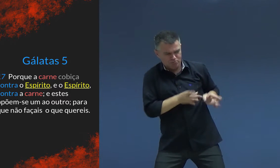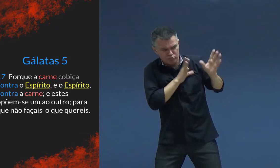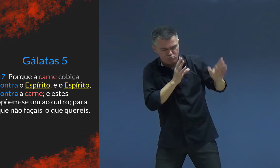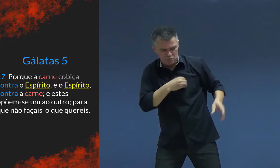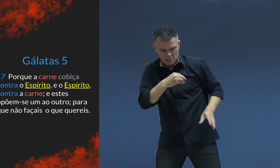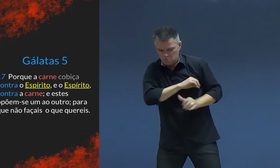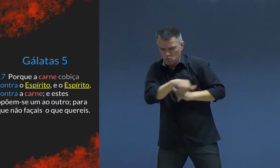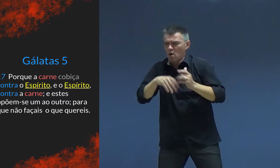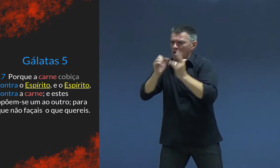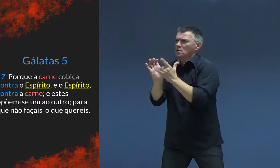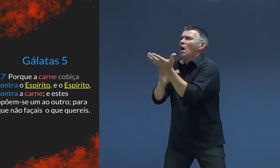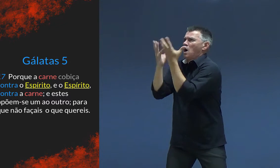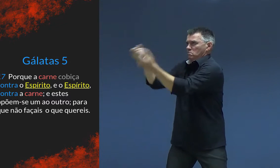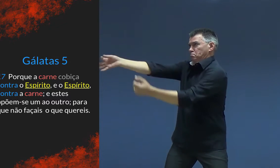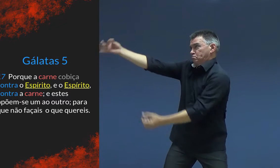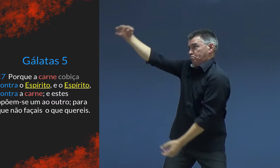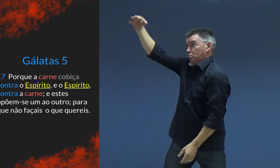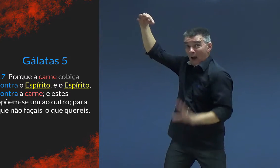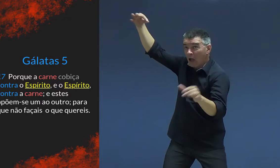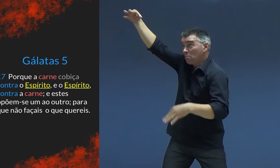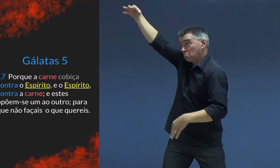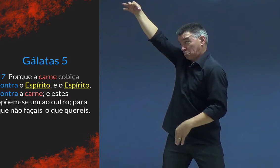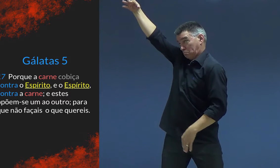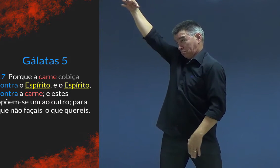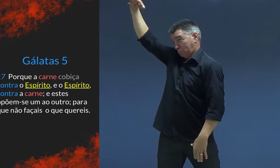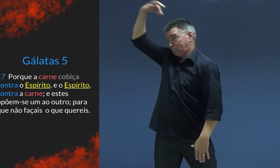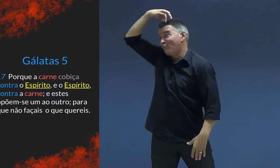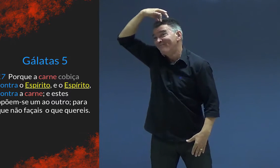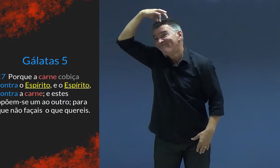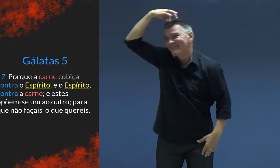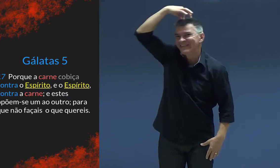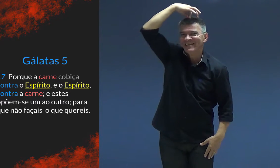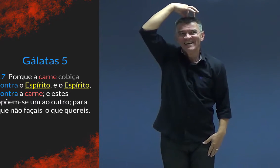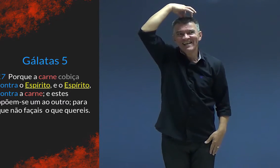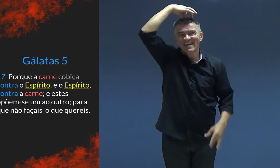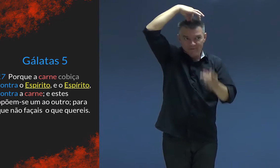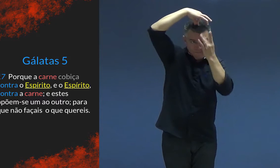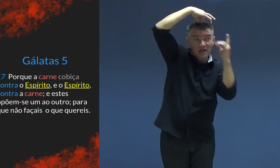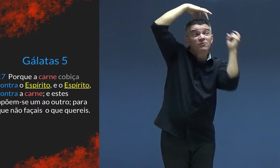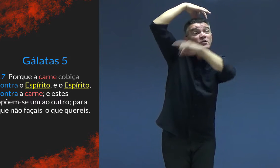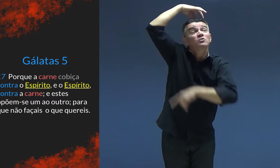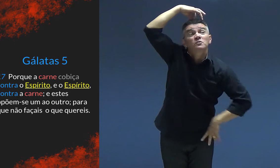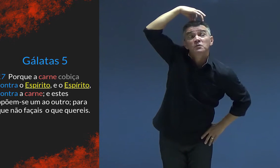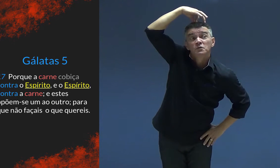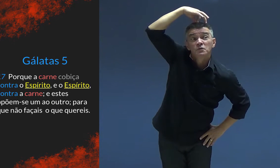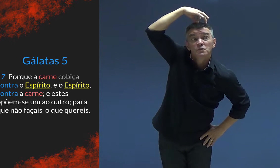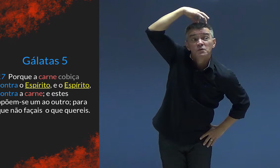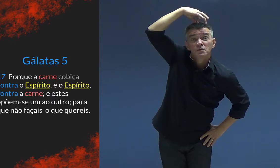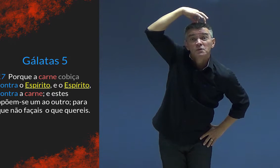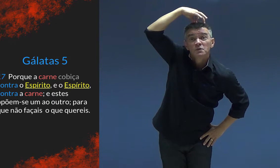arrependeu, você mudou e largou essa vida. Você aceitou Jesus e o Espírito dele está em você. É fácil ou é difícil?